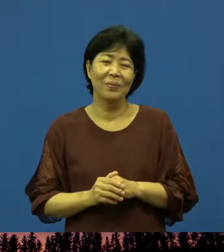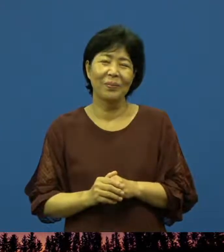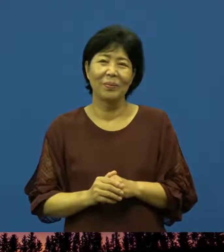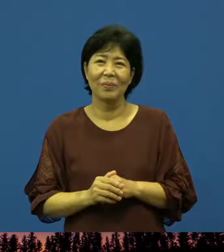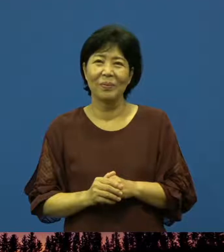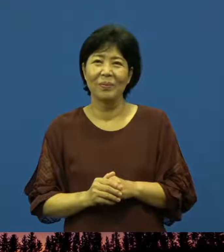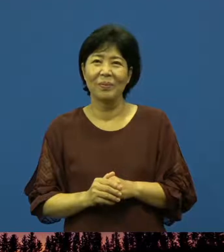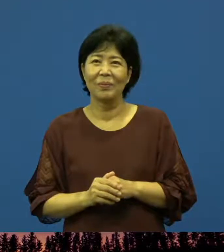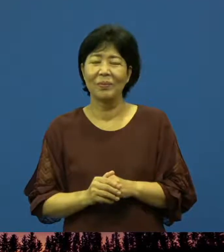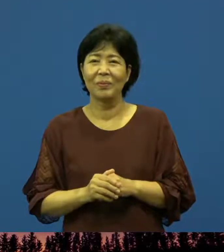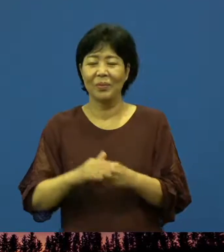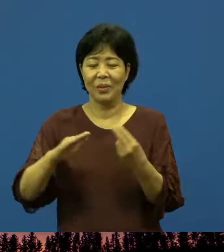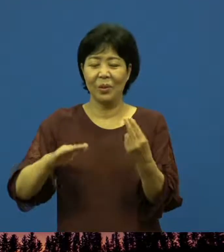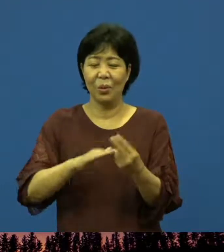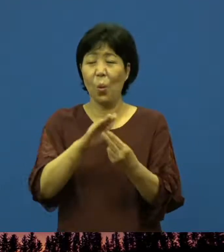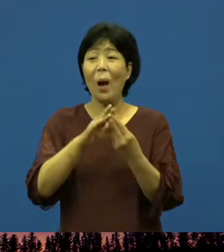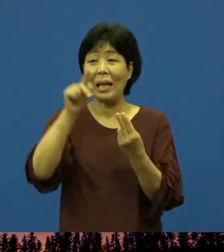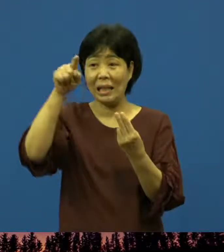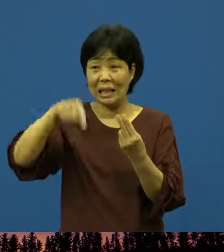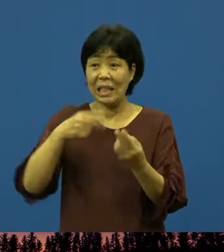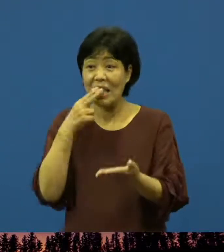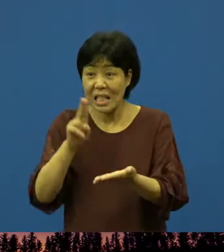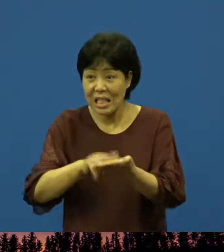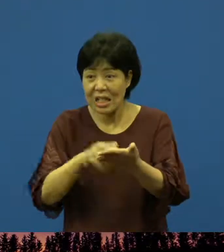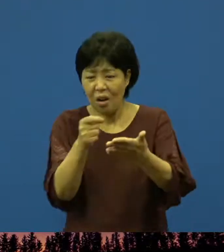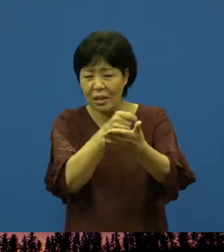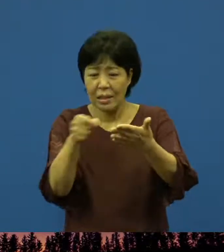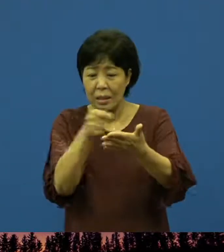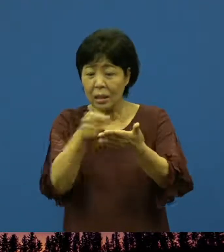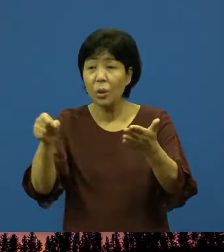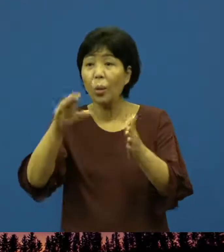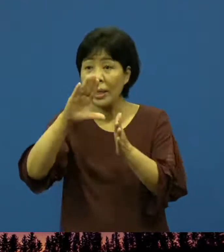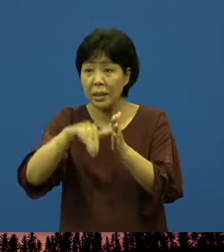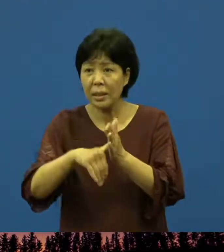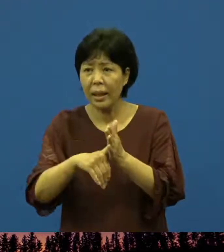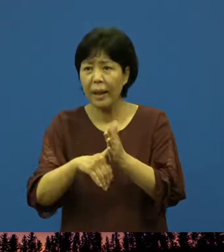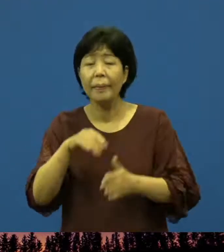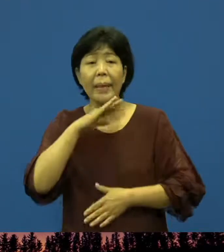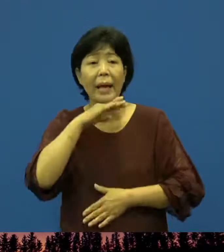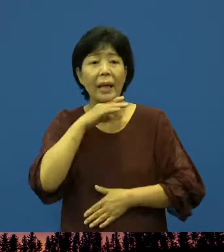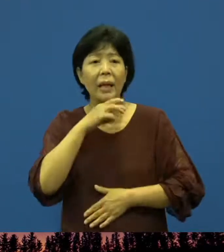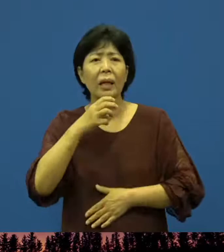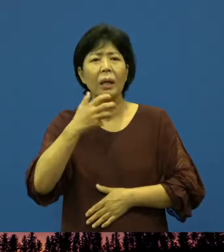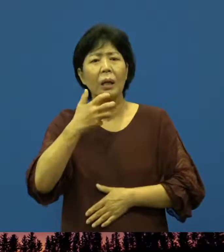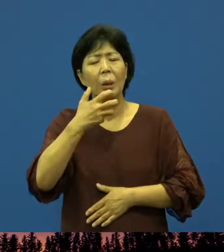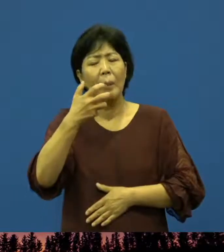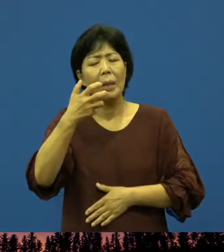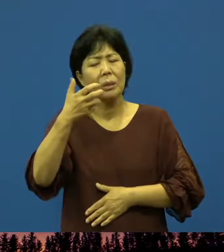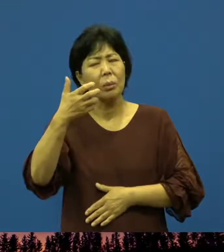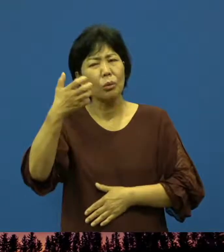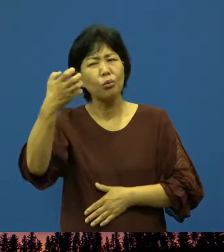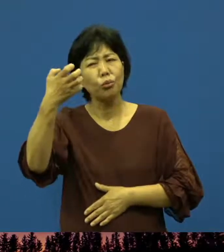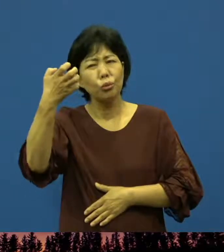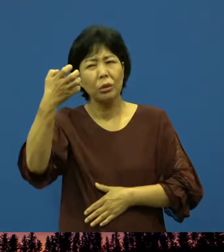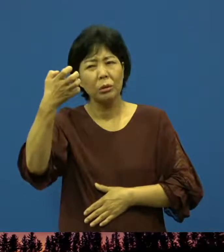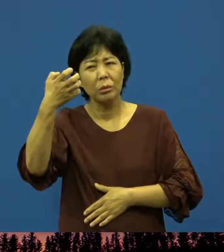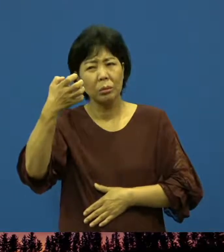있습니다. 요한 1서를 쓸 때는 80세가 훨씬 더 넘은 90세 정도까지로 추정을 하고